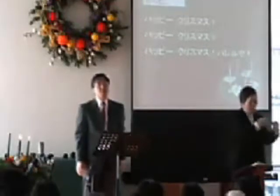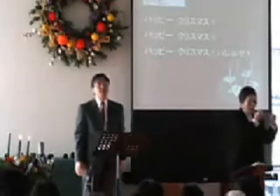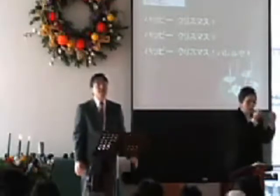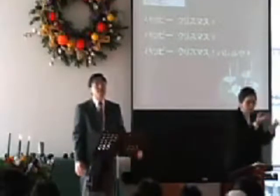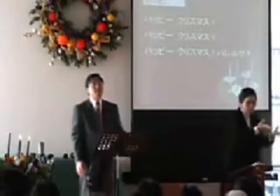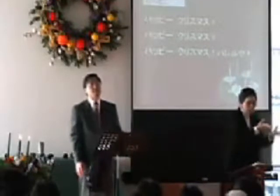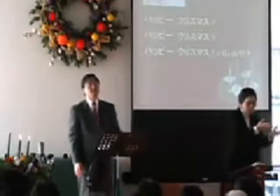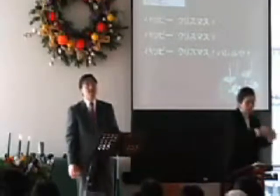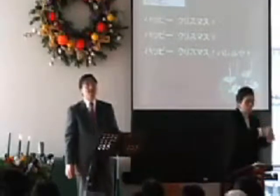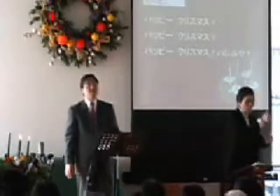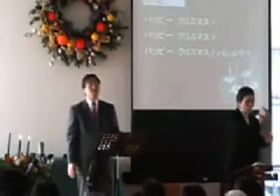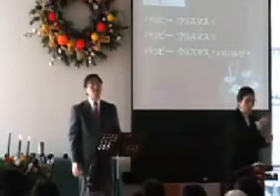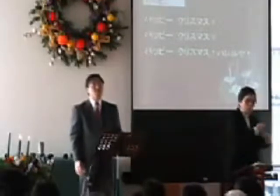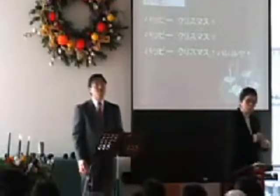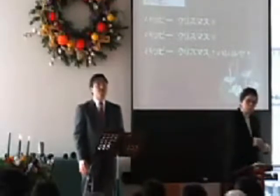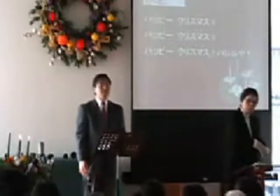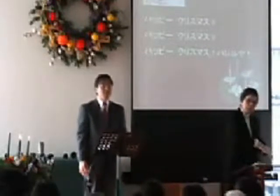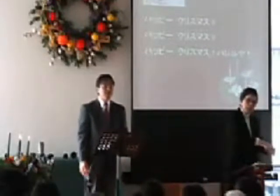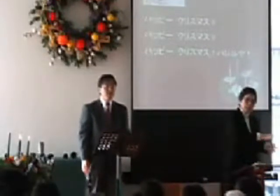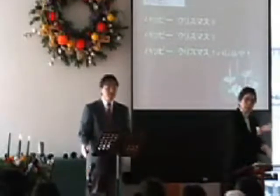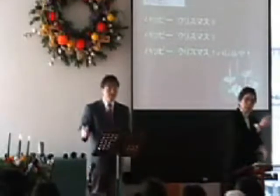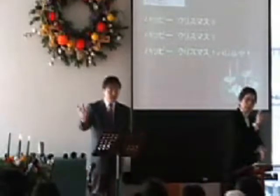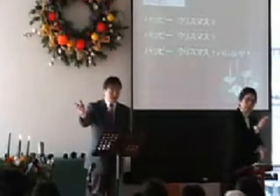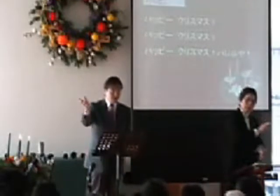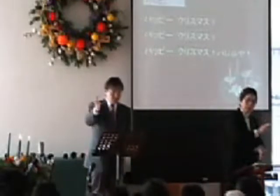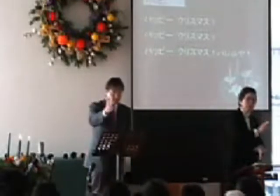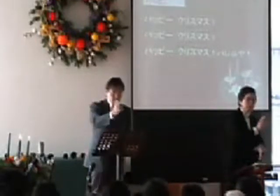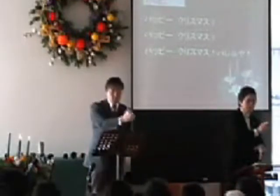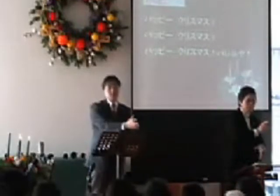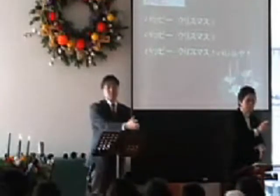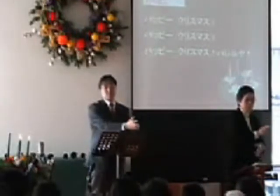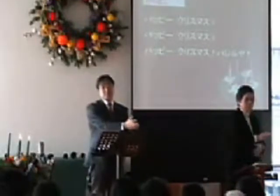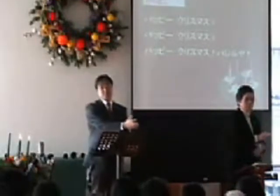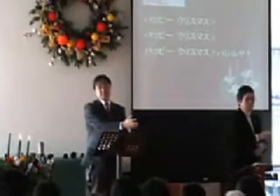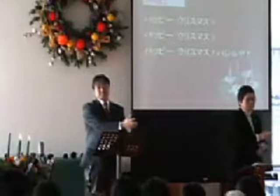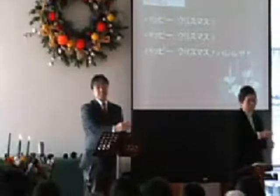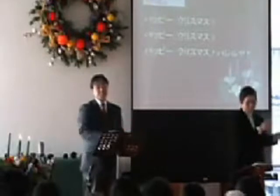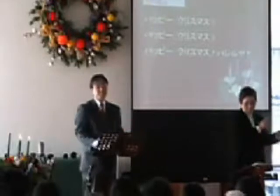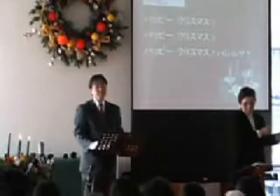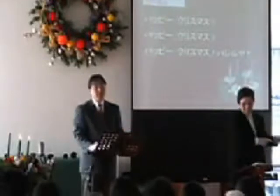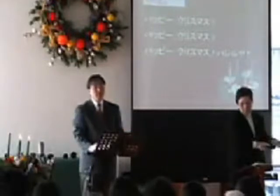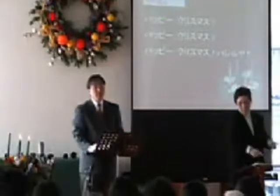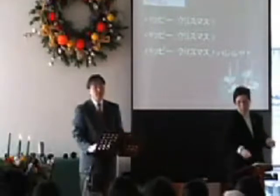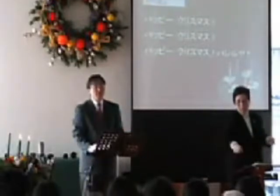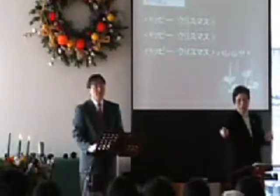学者たちがですね、この西の方の国で、